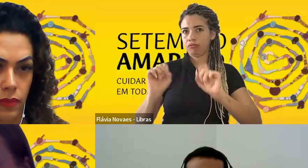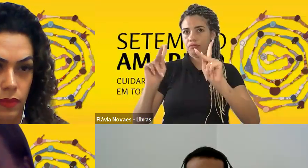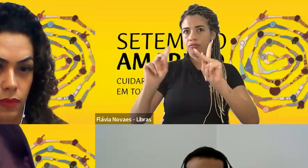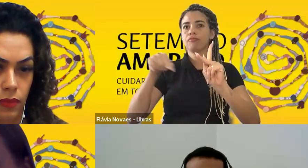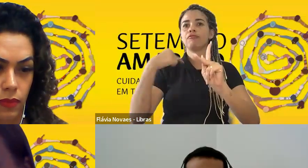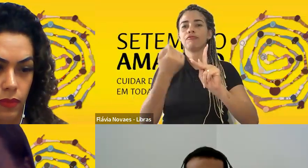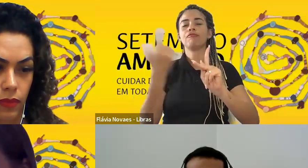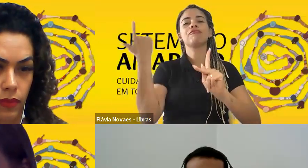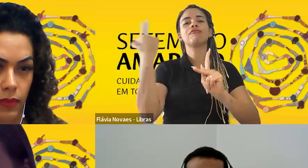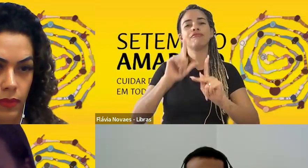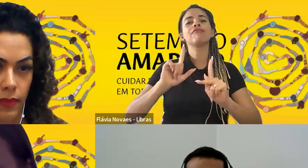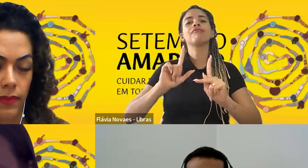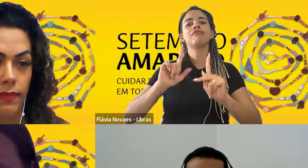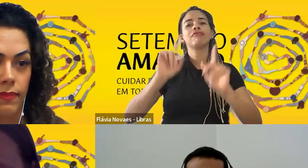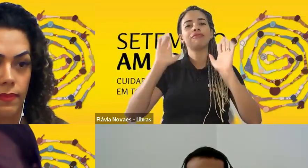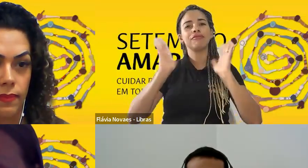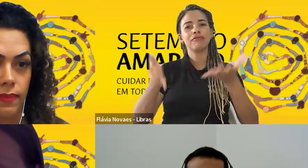consegue fazer